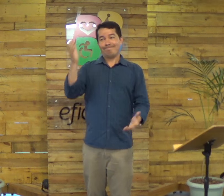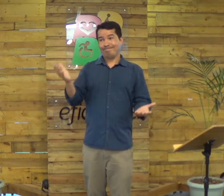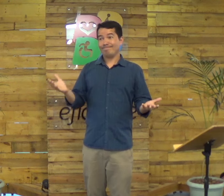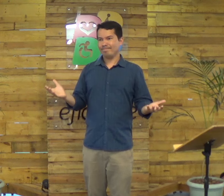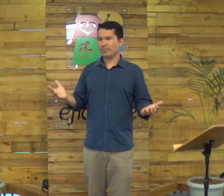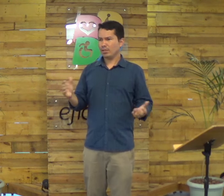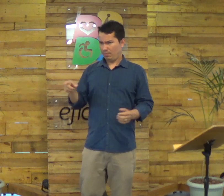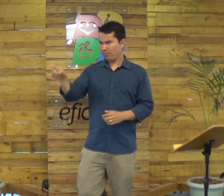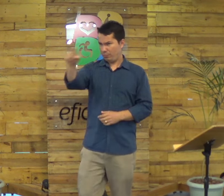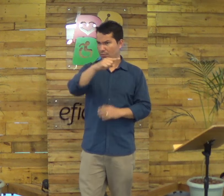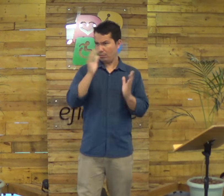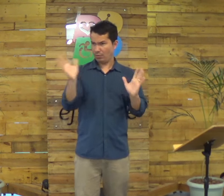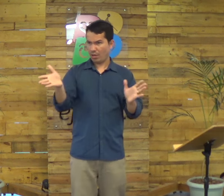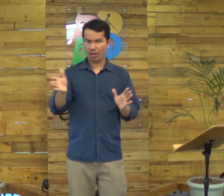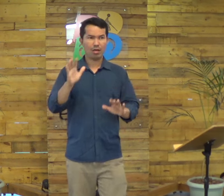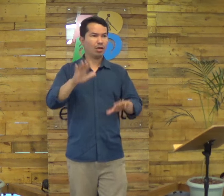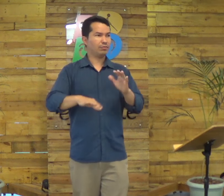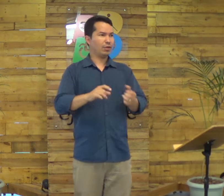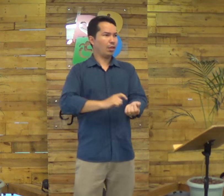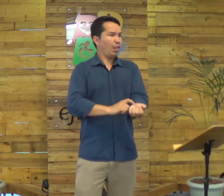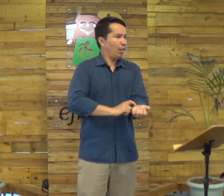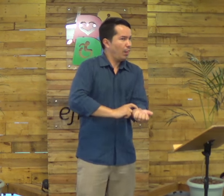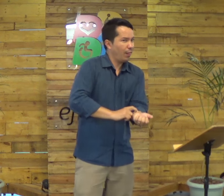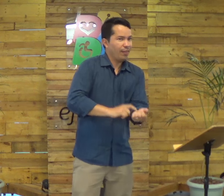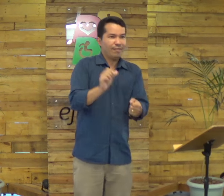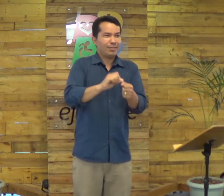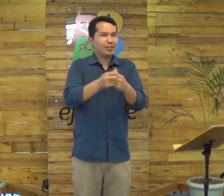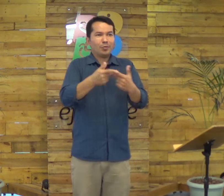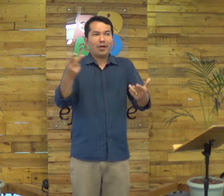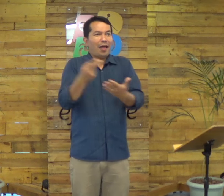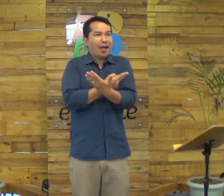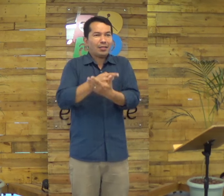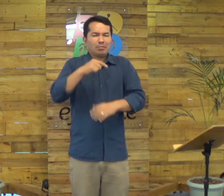amadureceu, ele teve consciência do que ele fez e ter nozinha de mim.